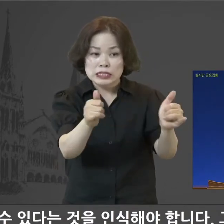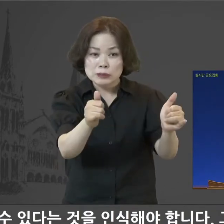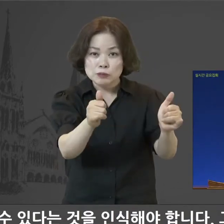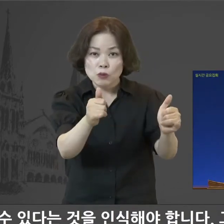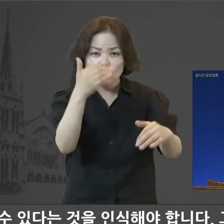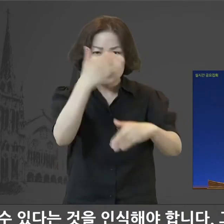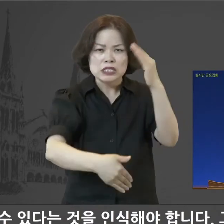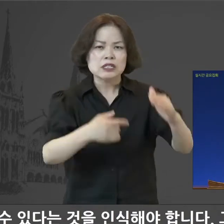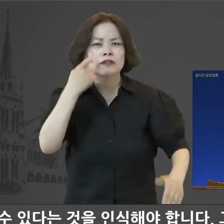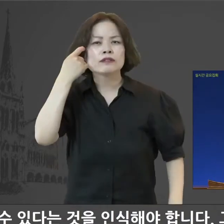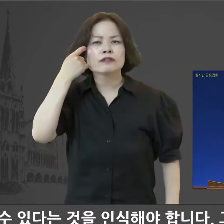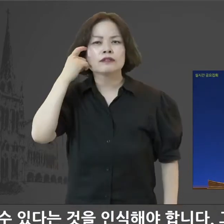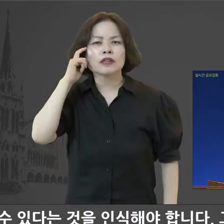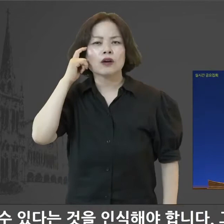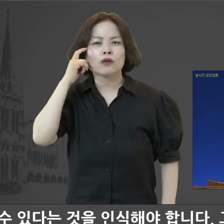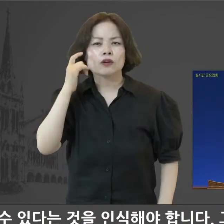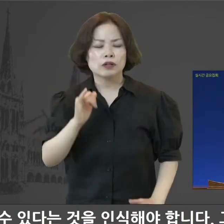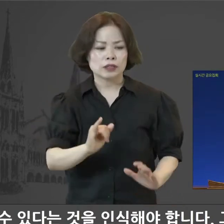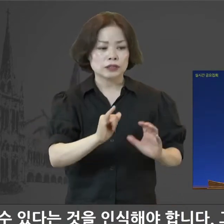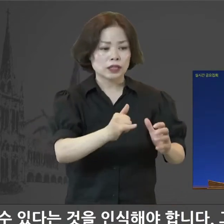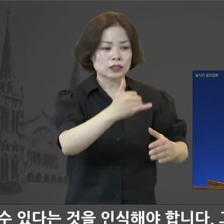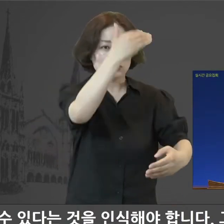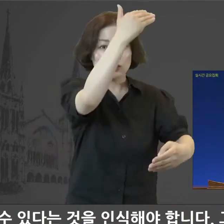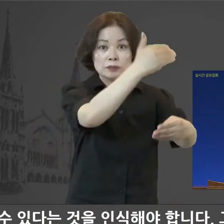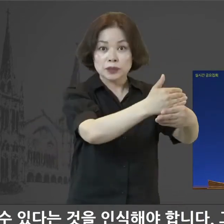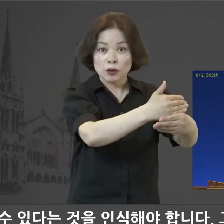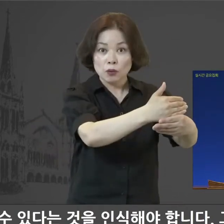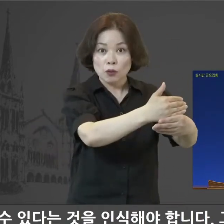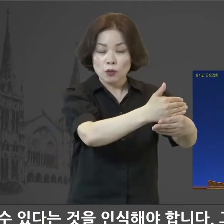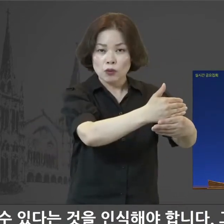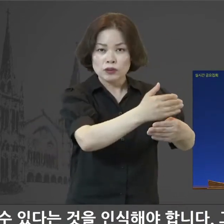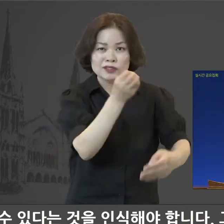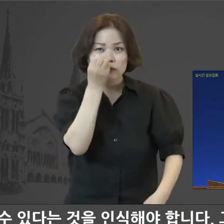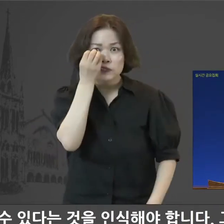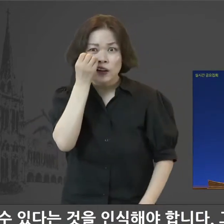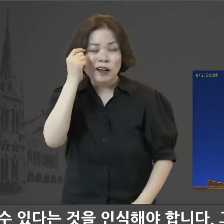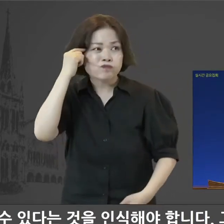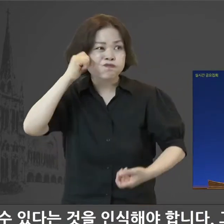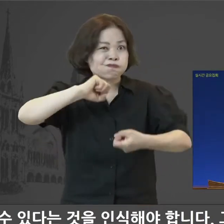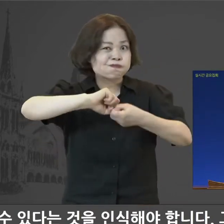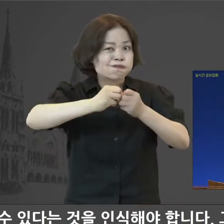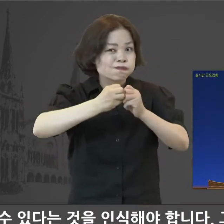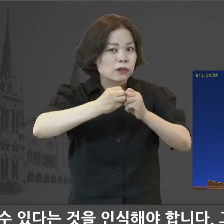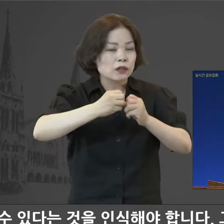매도하고 오히려 세상하고 담쌓고 이상한 행동하는 거